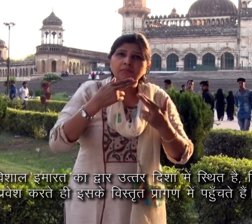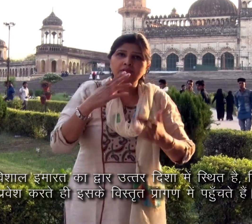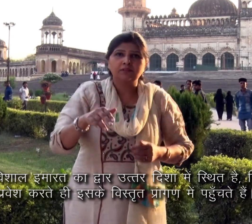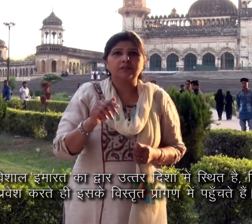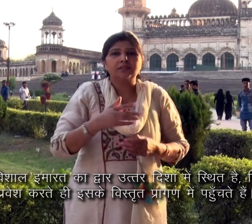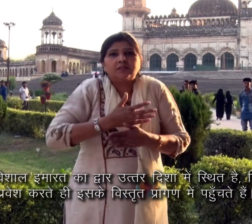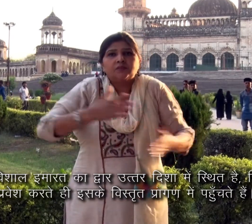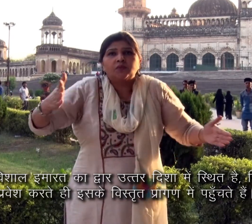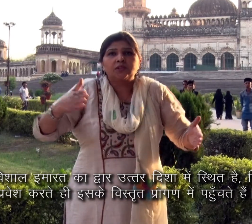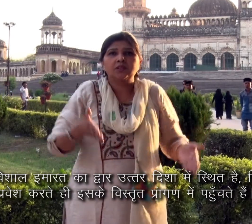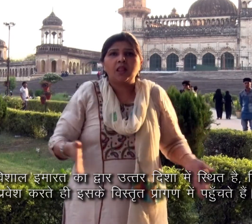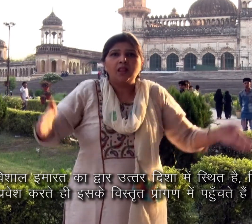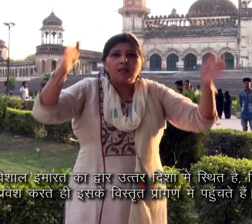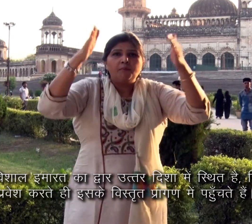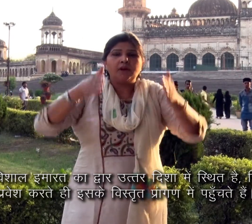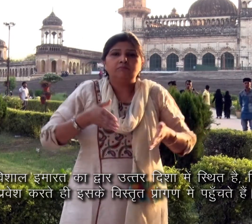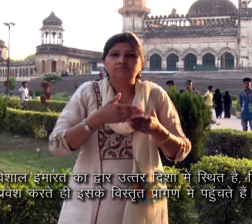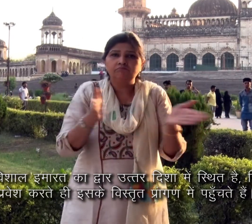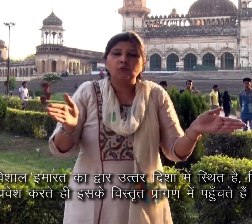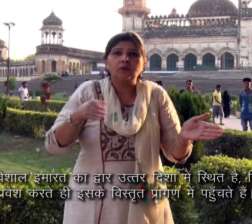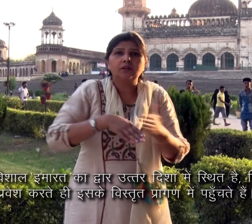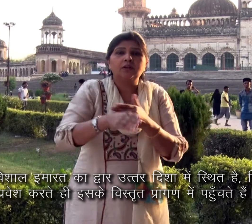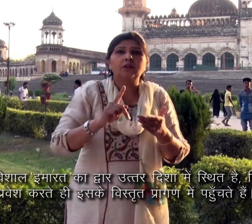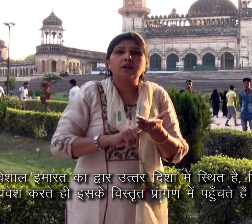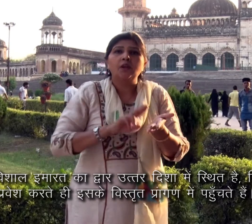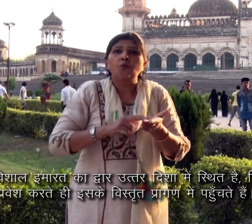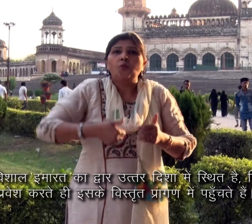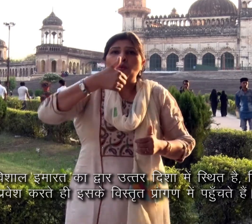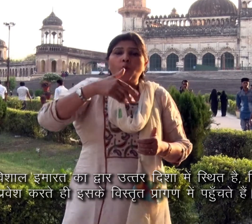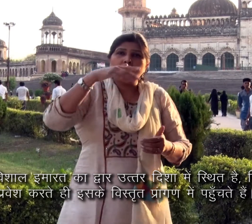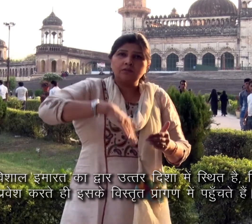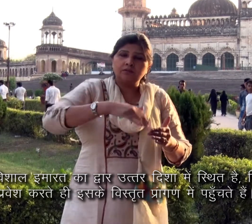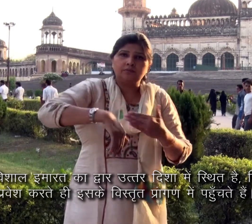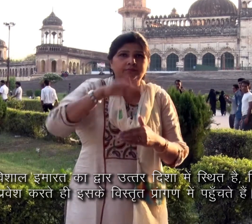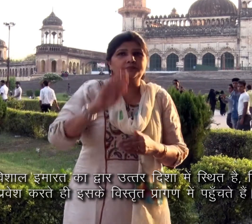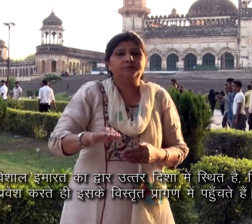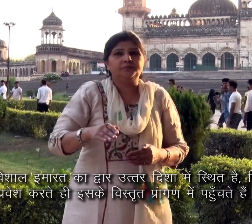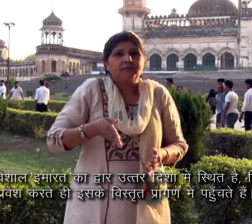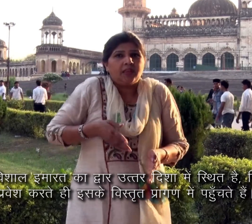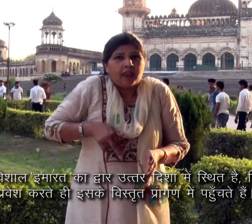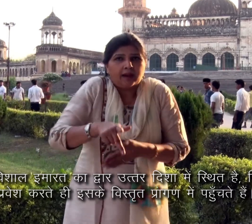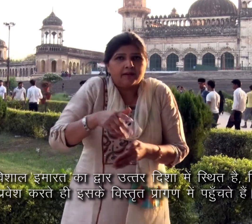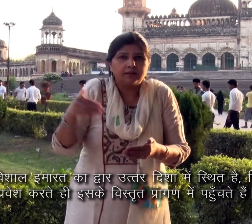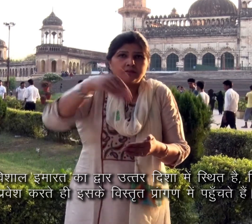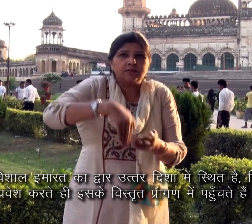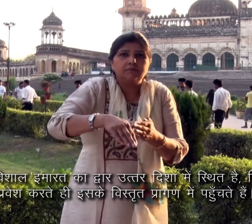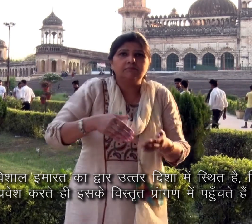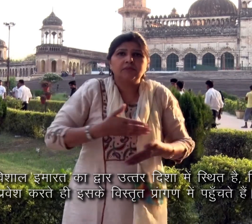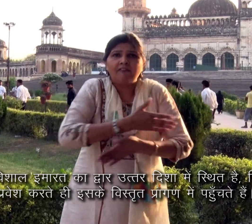इस विशाल इमारत का द्वार उत्तर दिशा में स्थित है, जिससे प्रवेश करते ही इसके विस्तृत प्रांगण